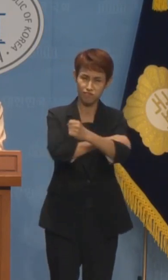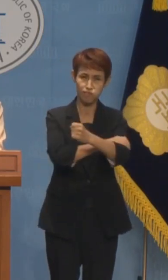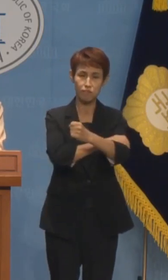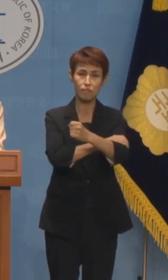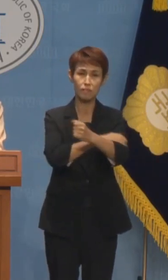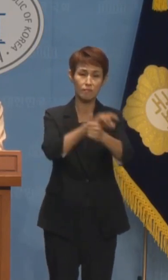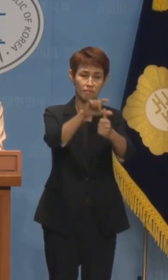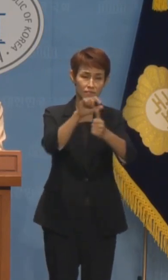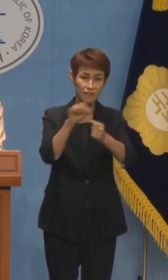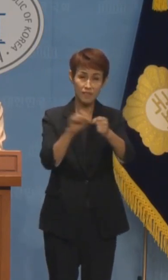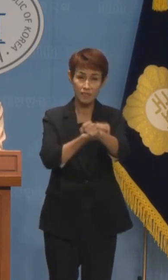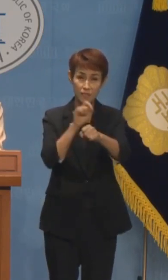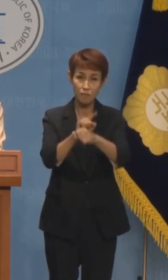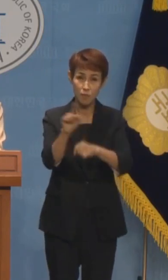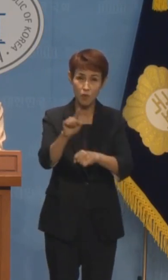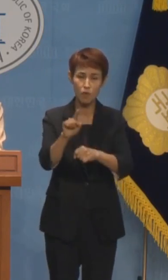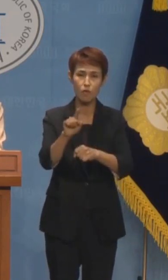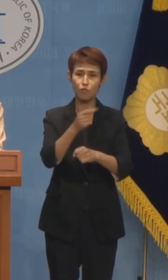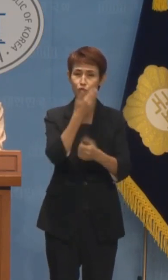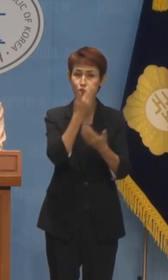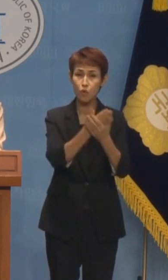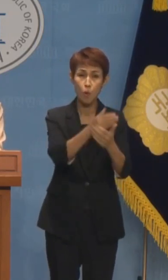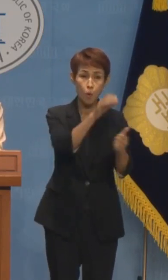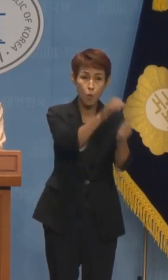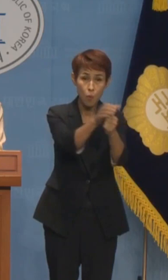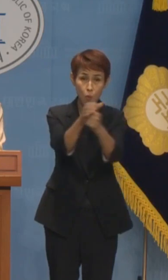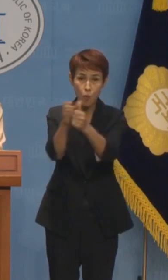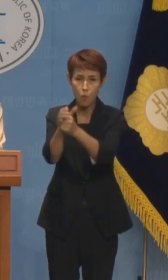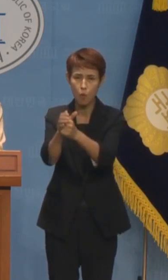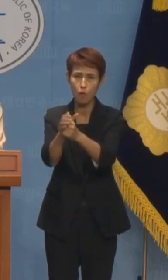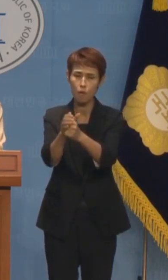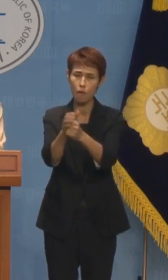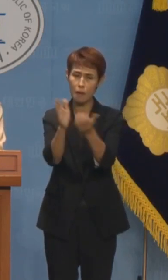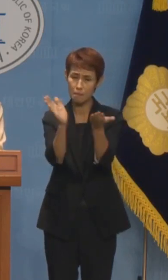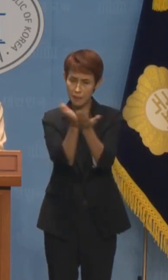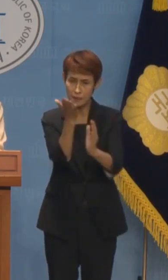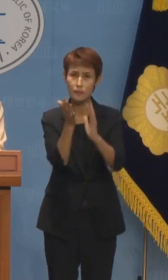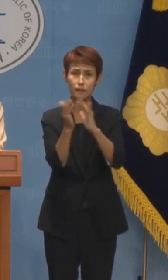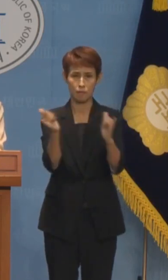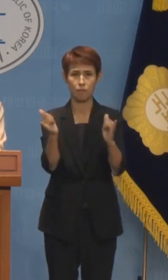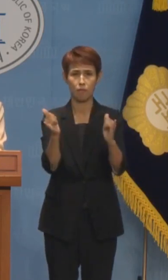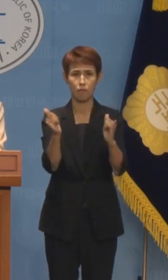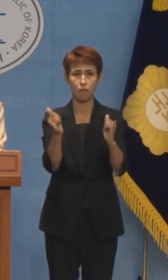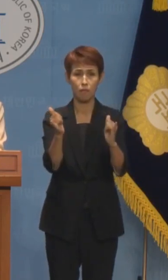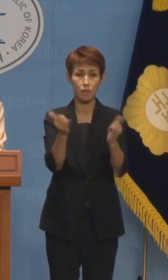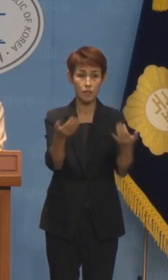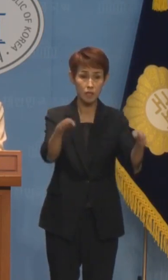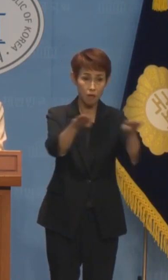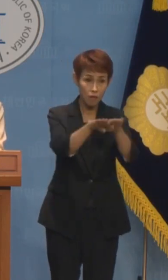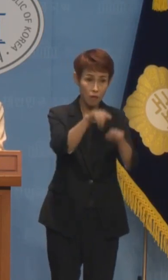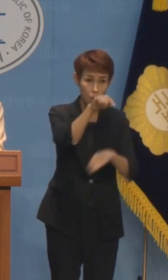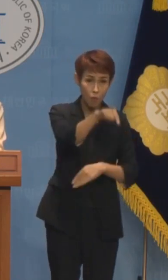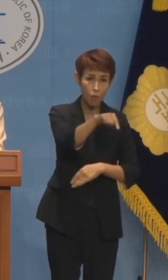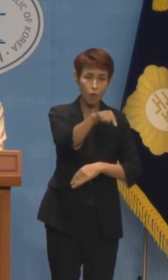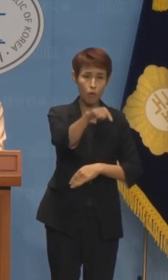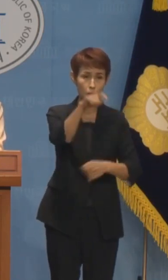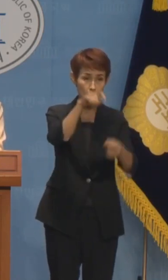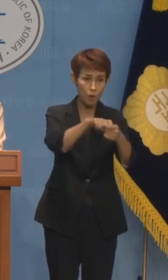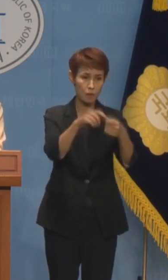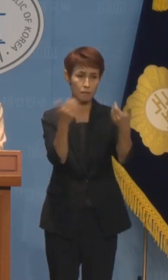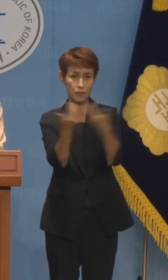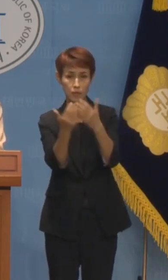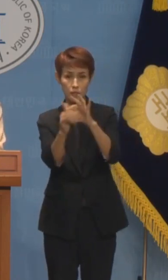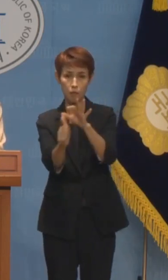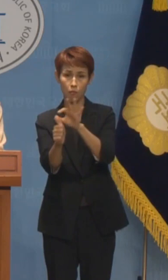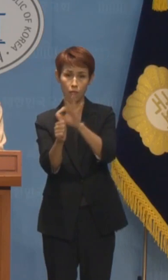특징은 정부의 주요 요직에 임명해서 안 되는 자 혹은 해당 기관이 목적하는 바와 정반대인